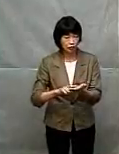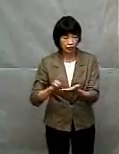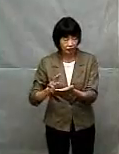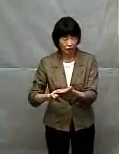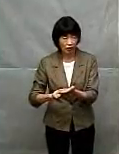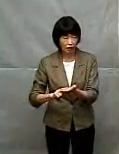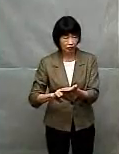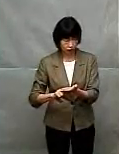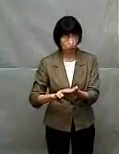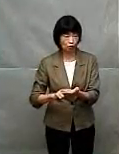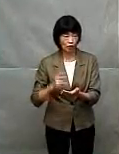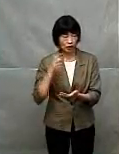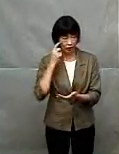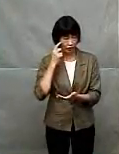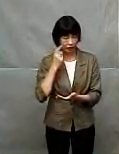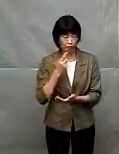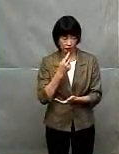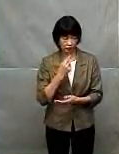めているところであります。